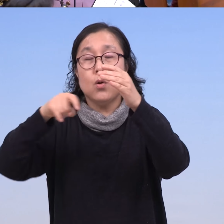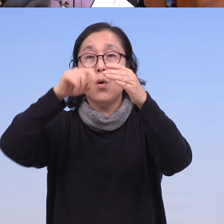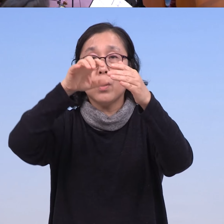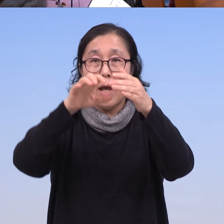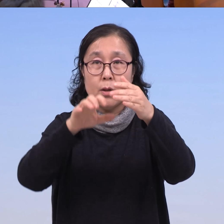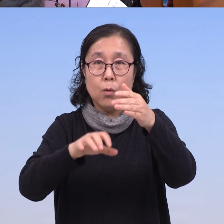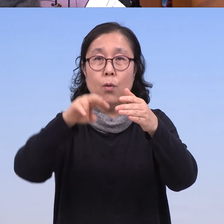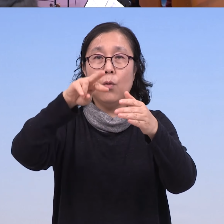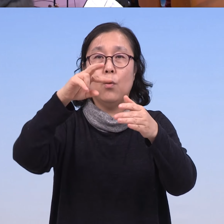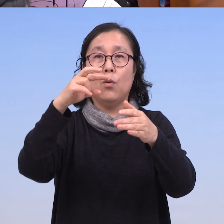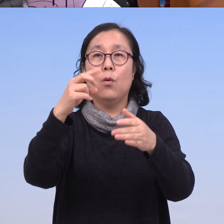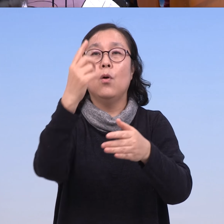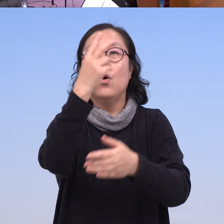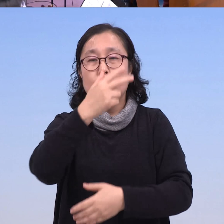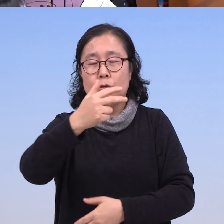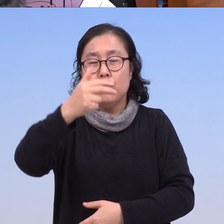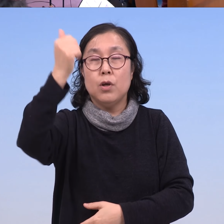세상 유혹 속에도